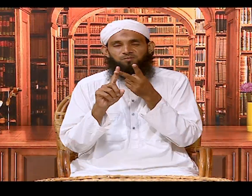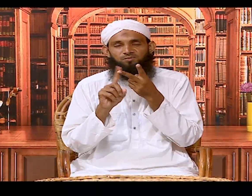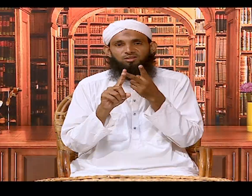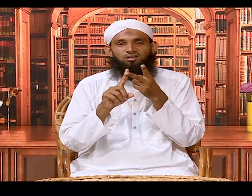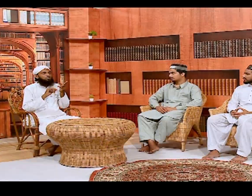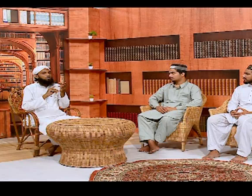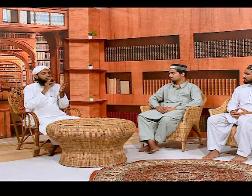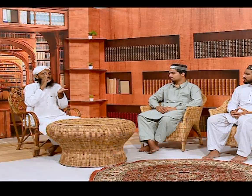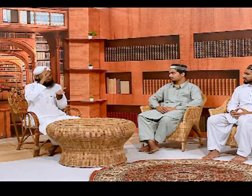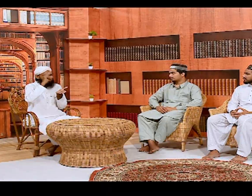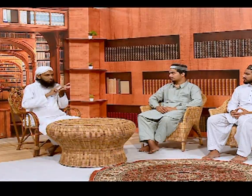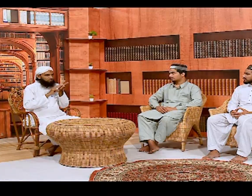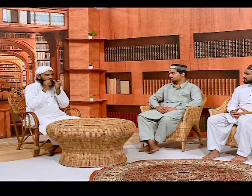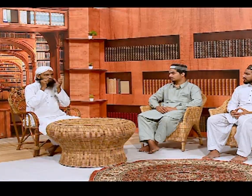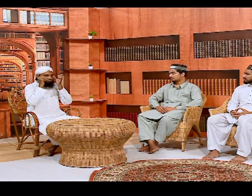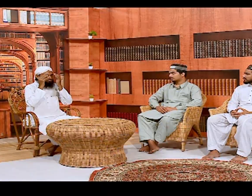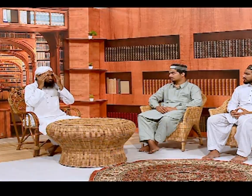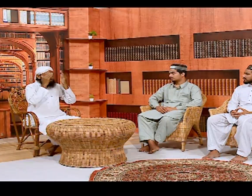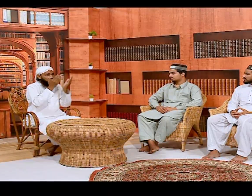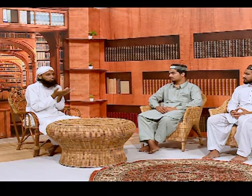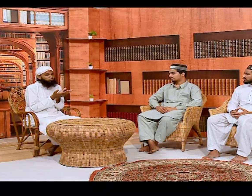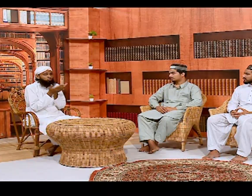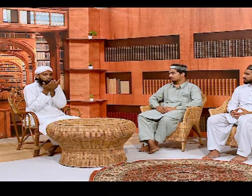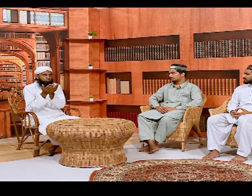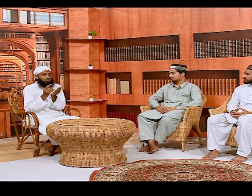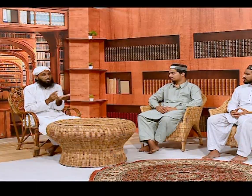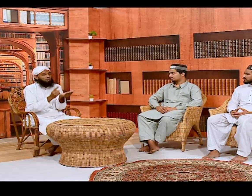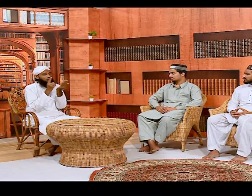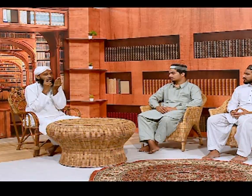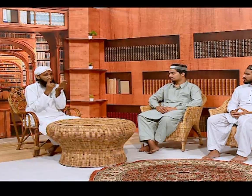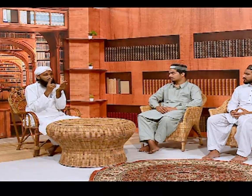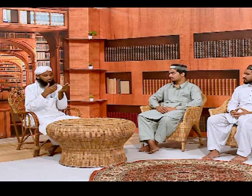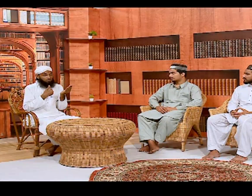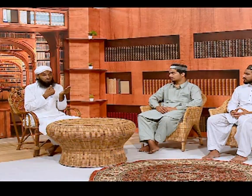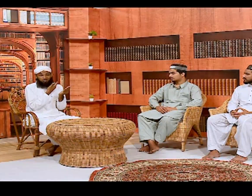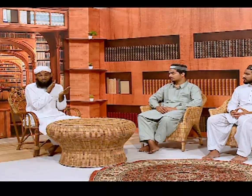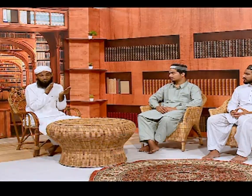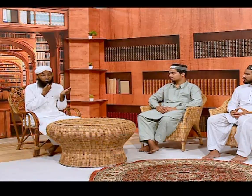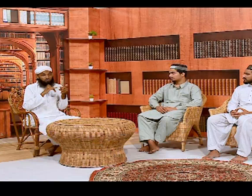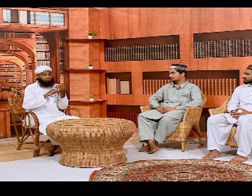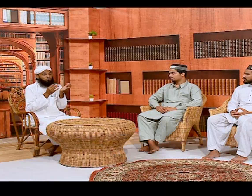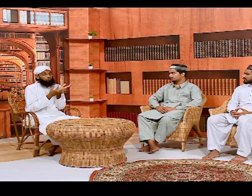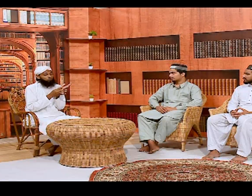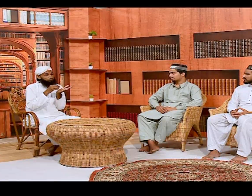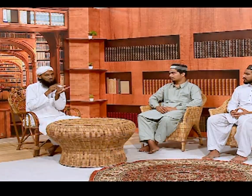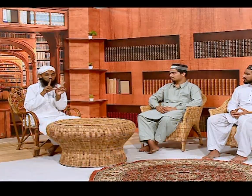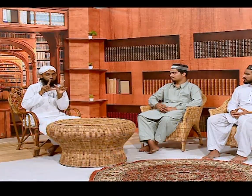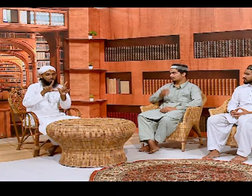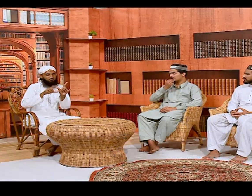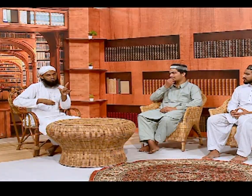میں ہے آپ صلی اللہ علیہ وآلہ وصحبہ وسلم نے دعا کی، اے اللہ پاک میں عثمان سے راضی ہوں، تو بھی عثمان سے